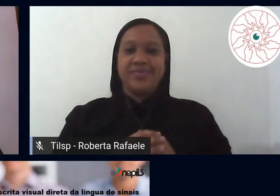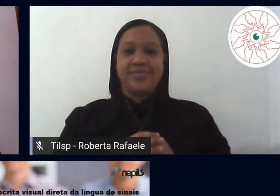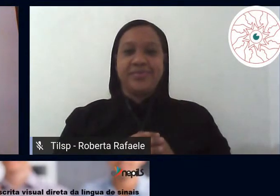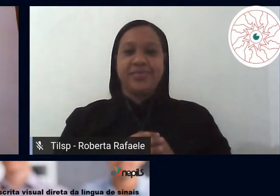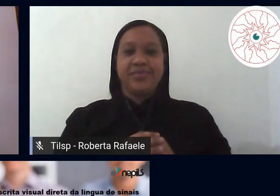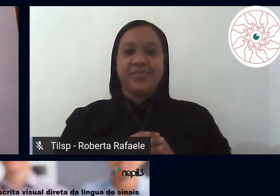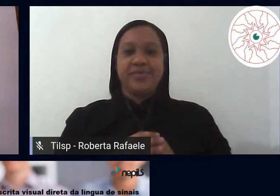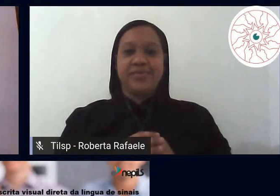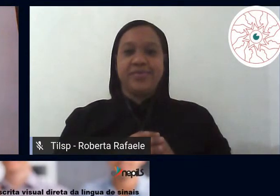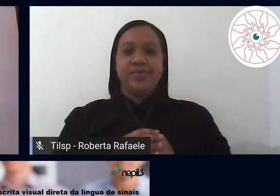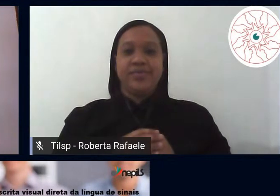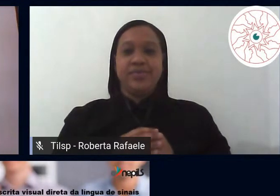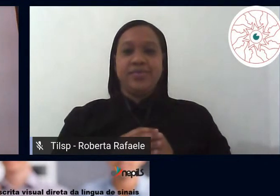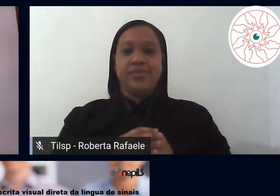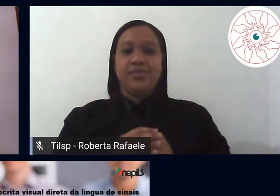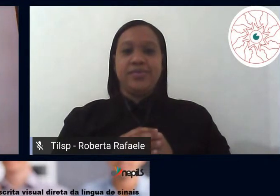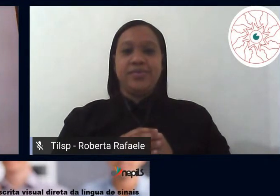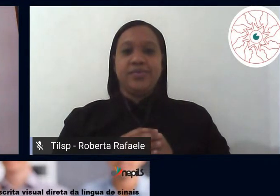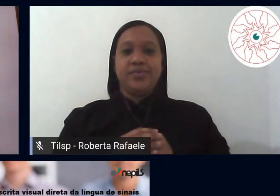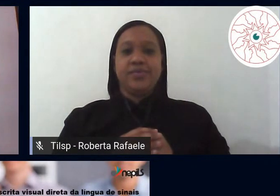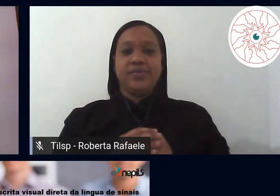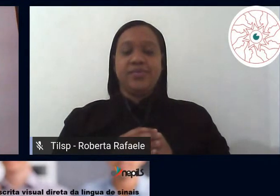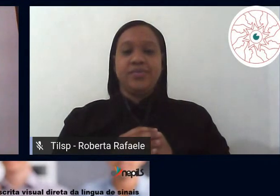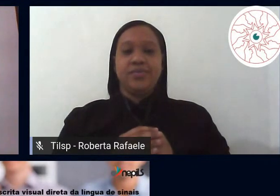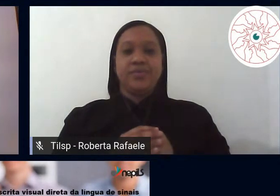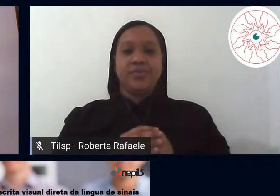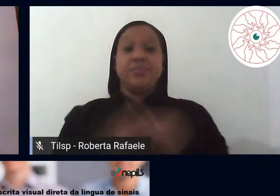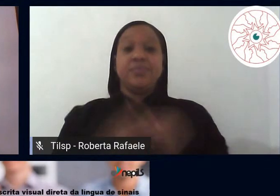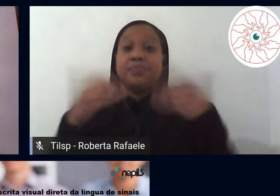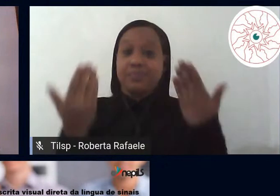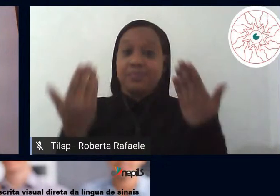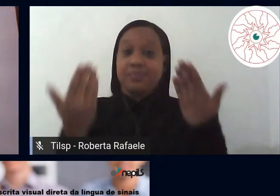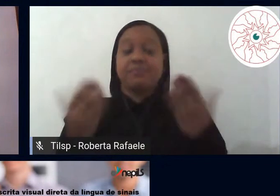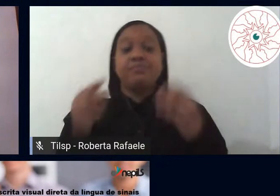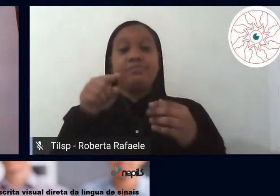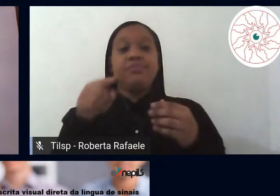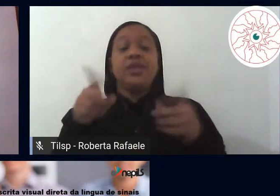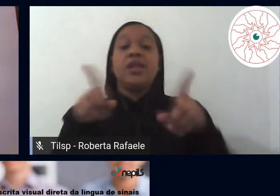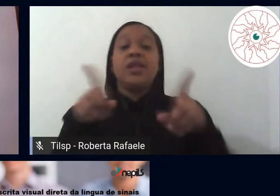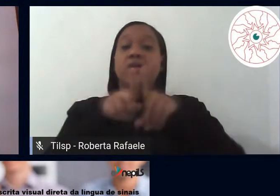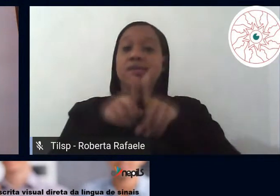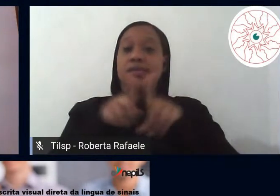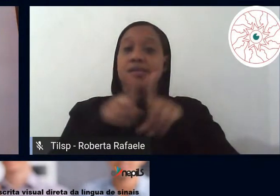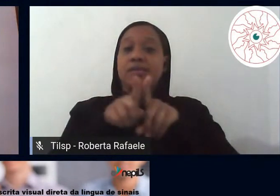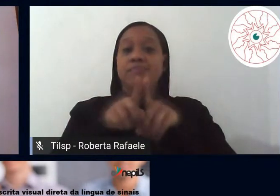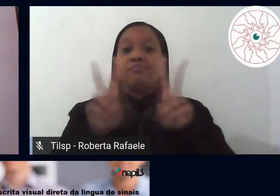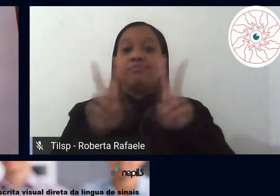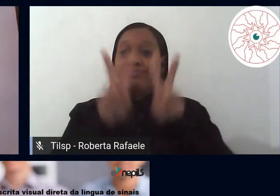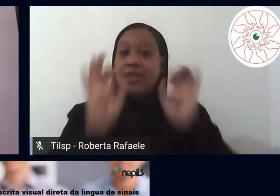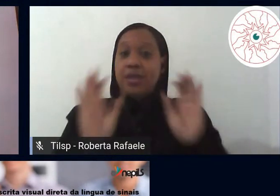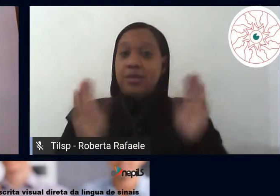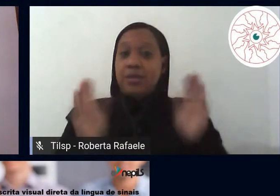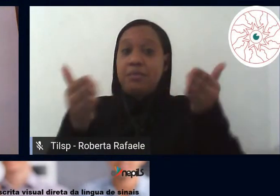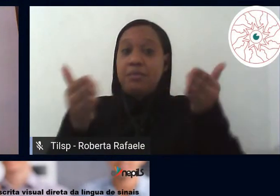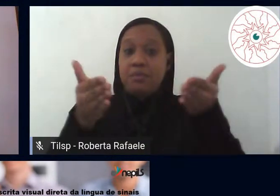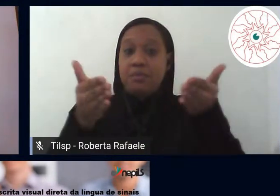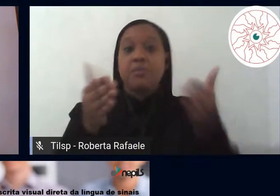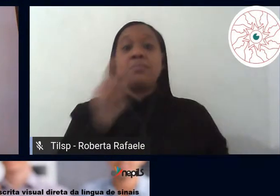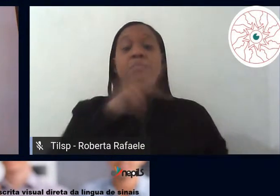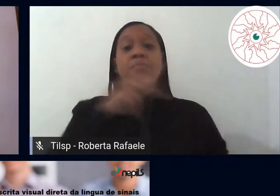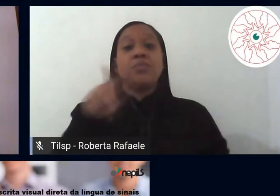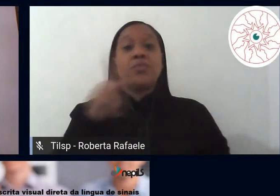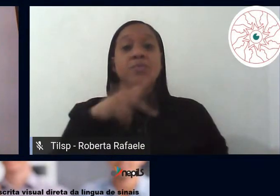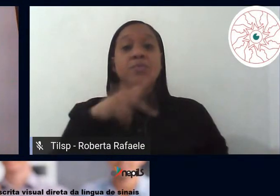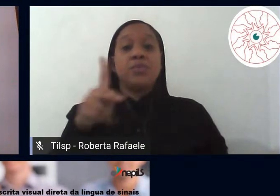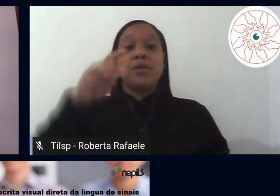E como bem profere a professora Mariane Stuff, a escrita visual direta da língua de sinais